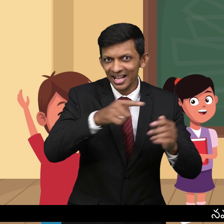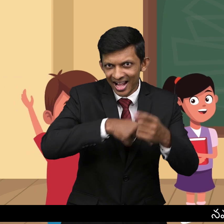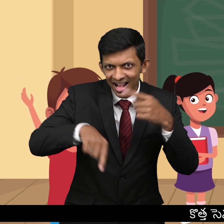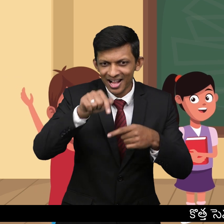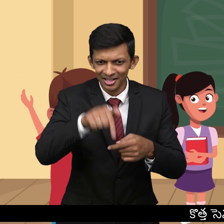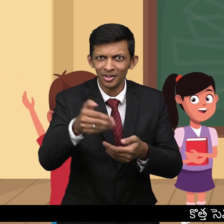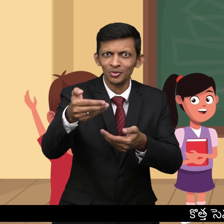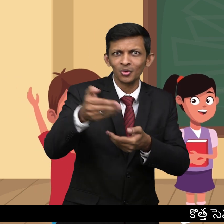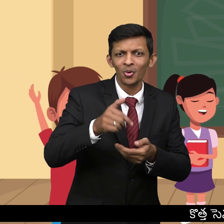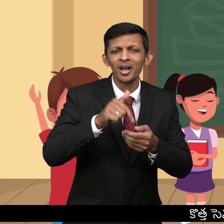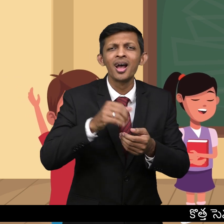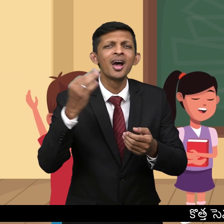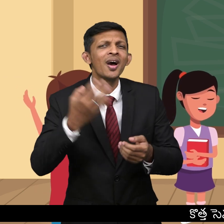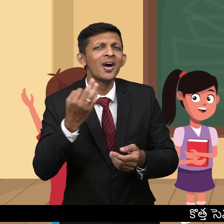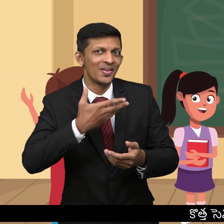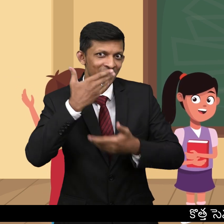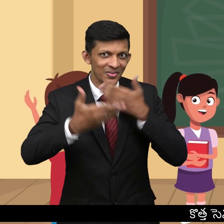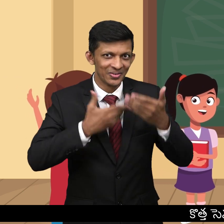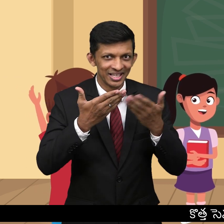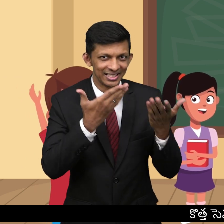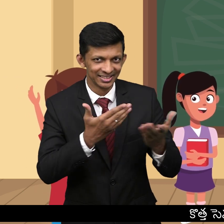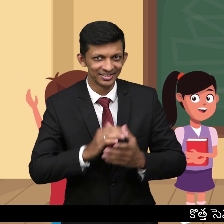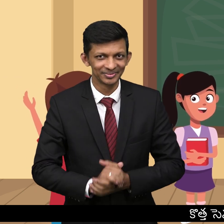పిల్లలు, కొత్త సెషన్కు స్వాగతం.